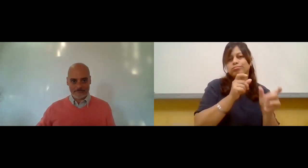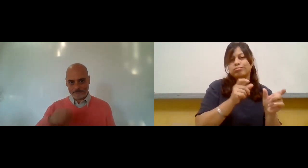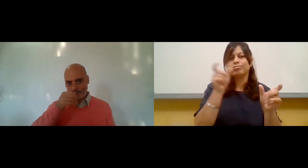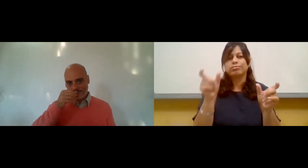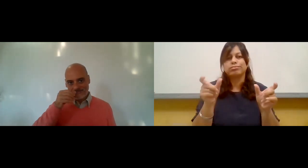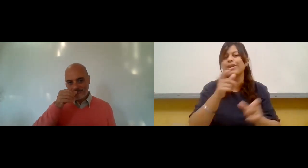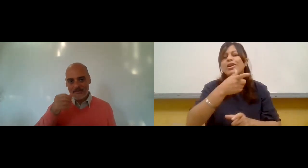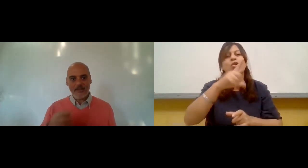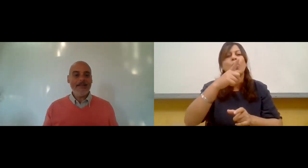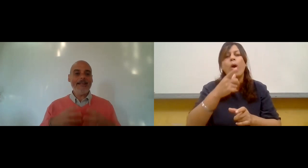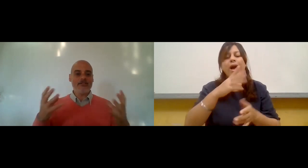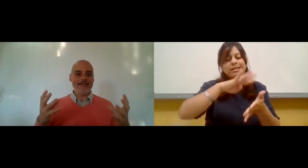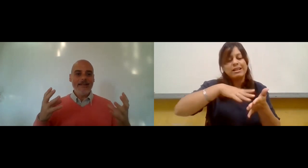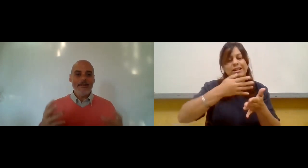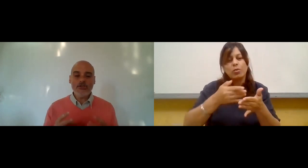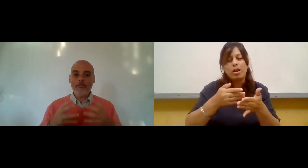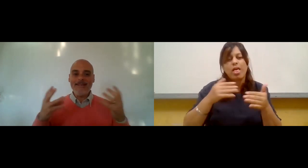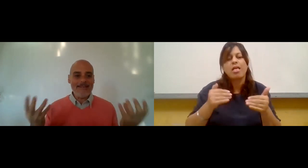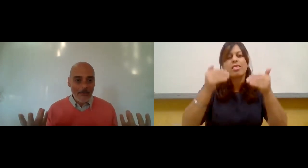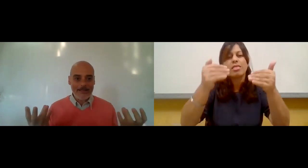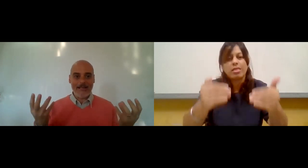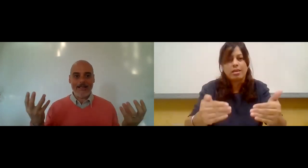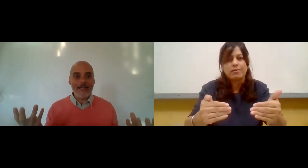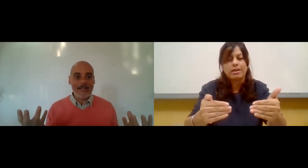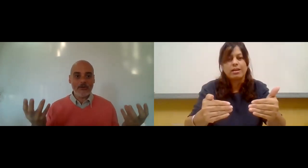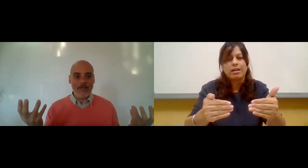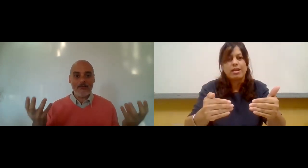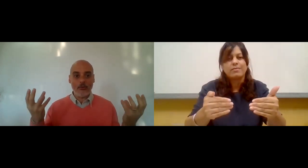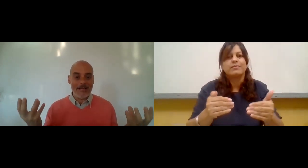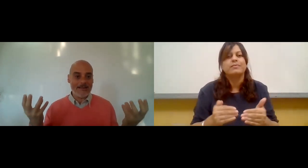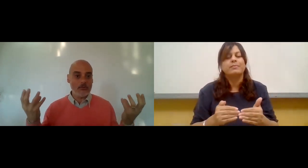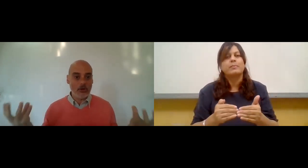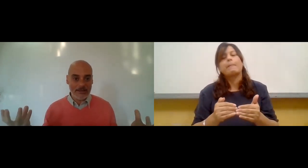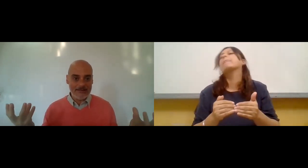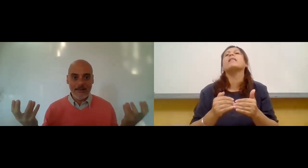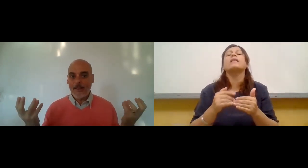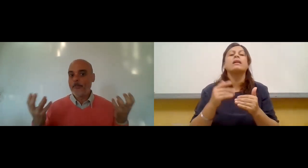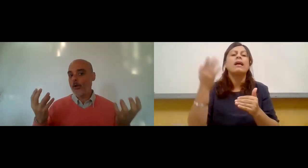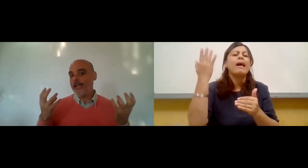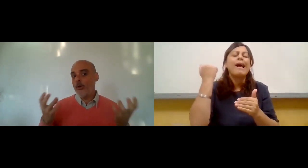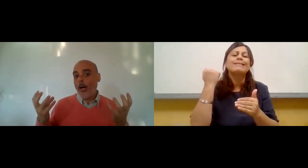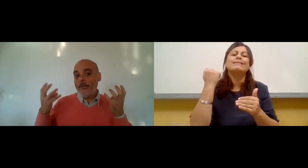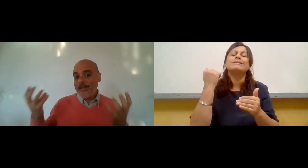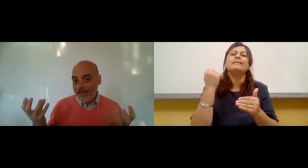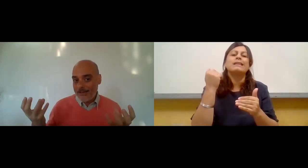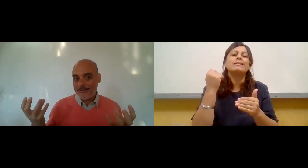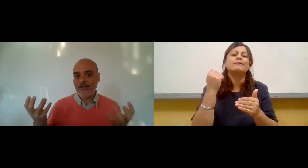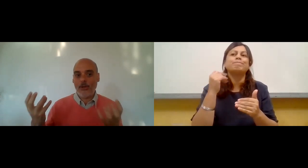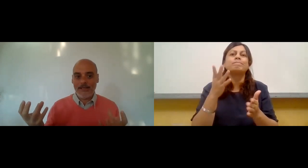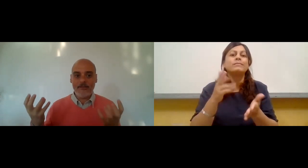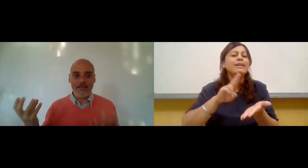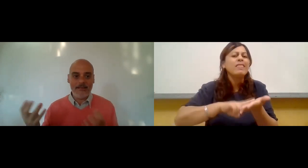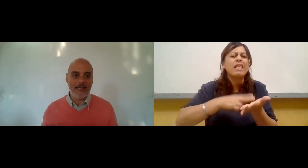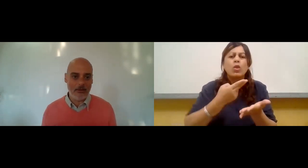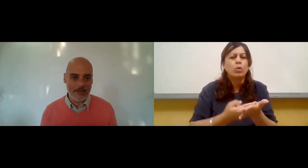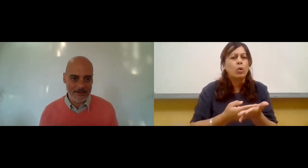diferida. Entonces, no se pensaba que la carrera tuviera que formar traductores porque no había